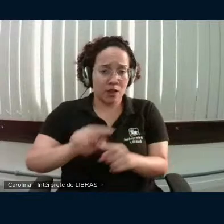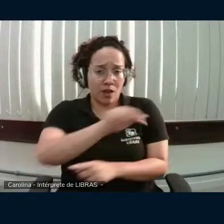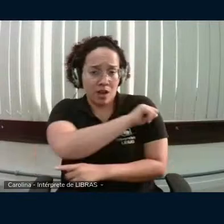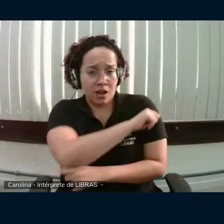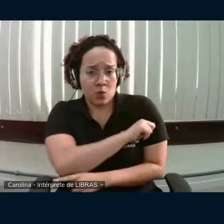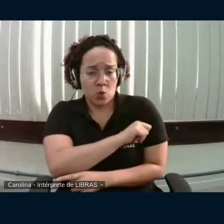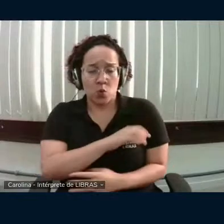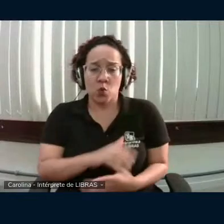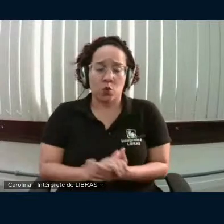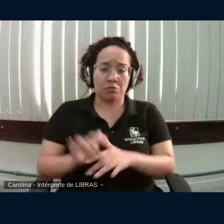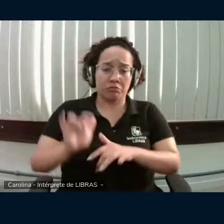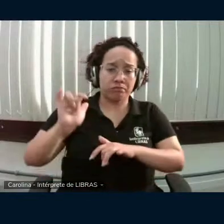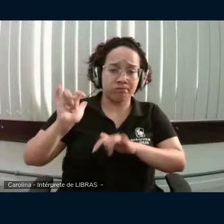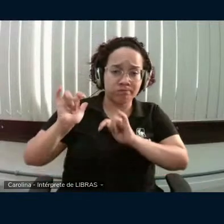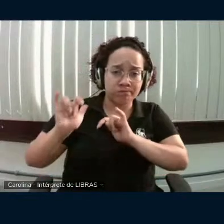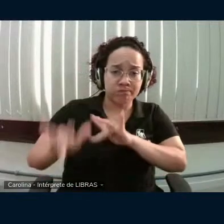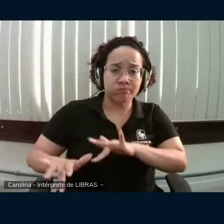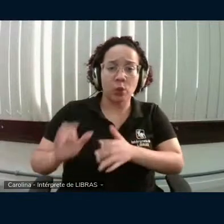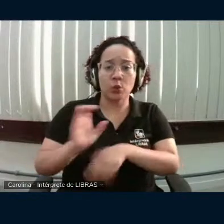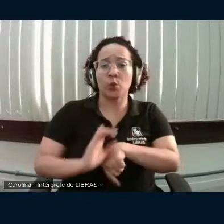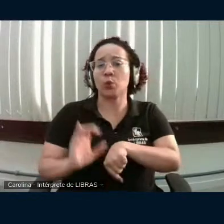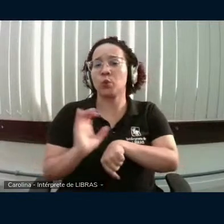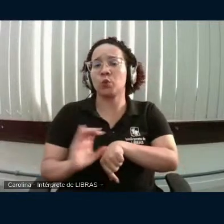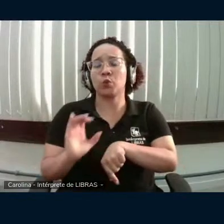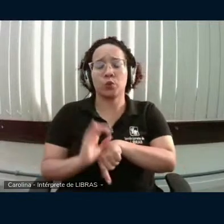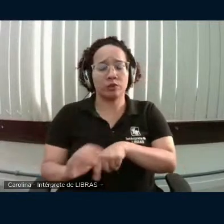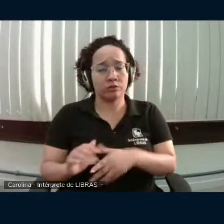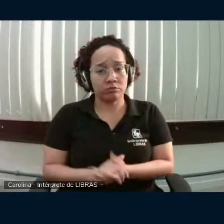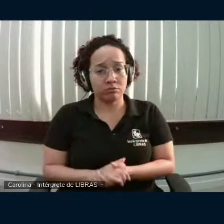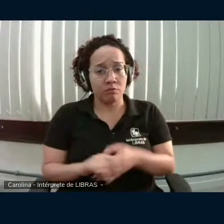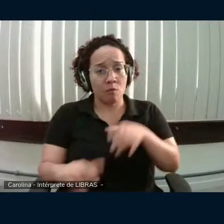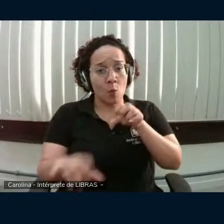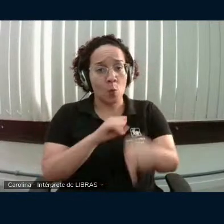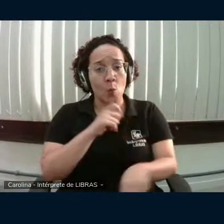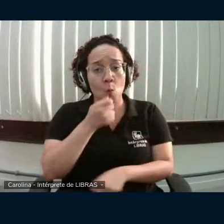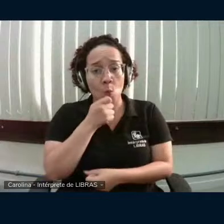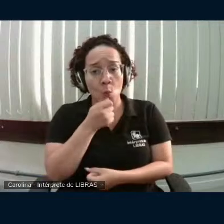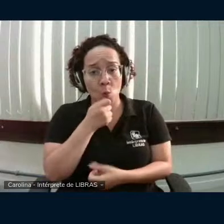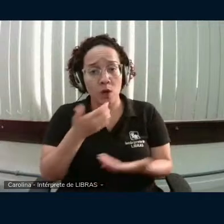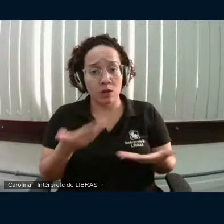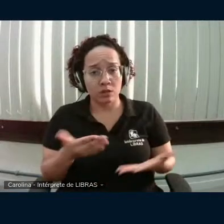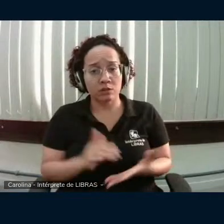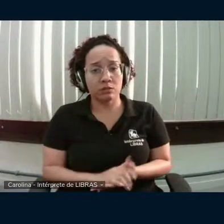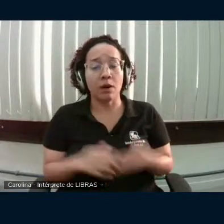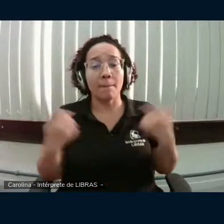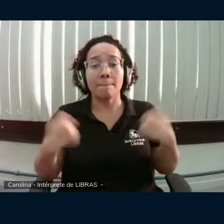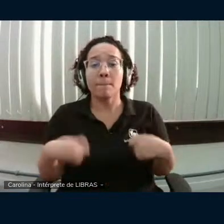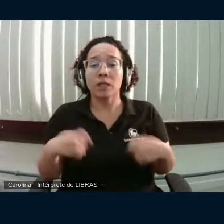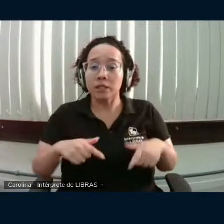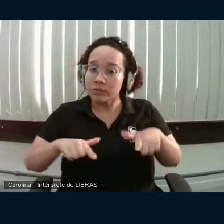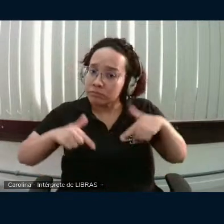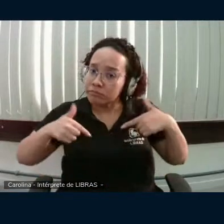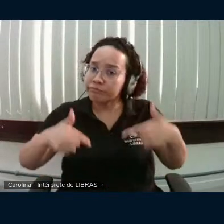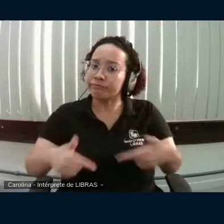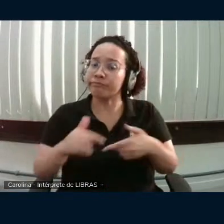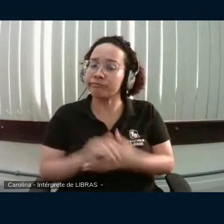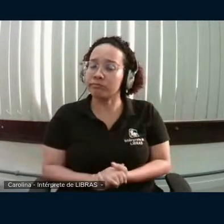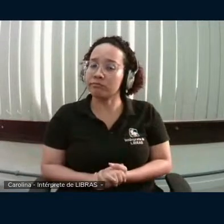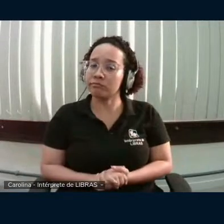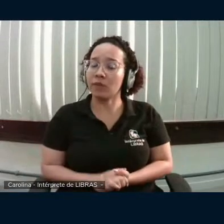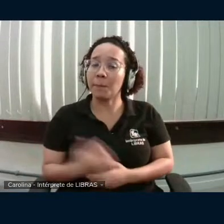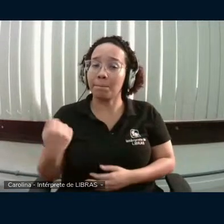não permanecer até o fim do curso? E agir, né? Isso passa por não ter preconceito com a